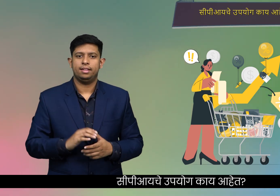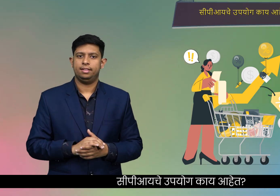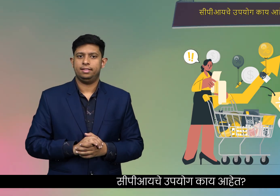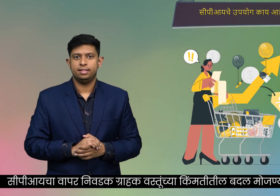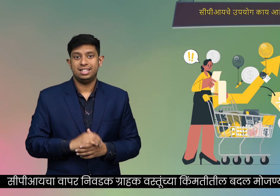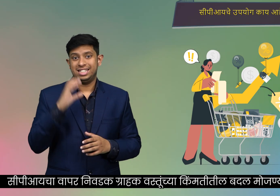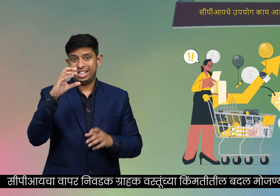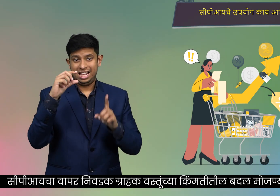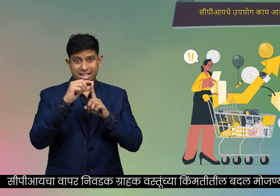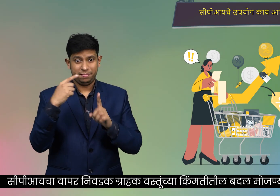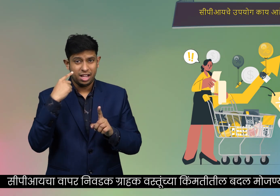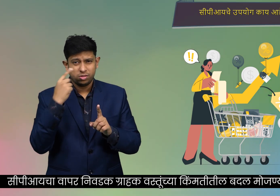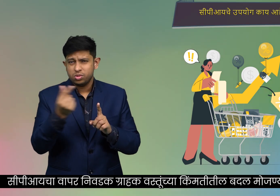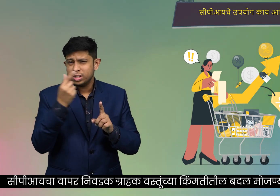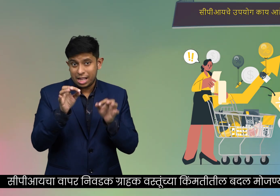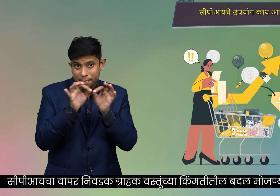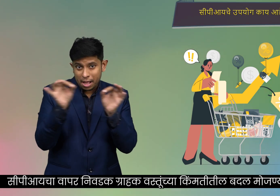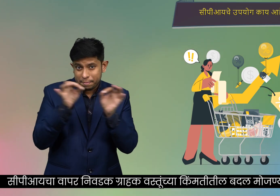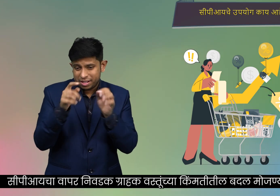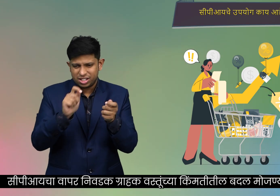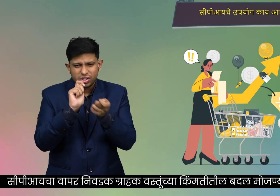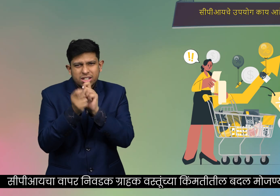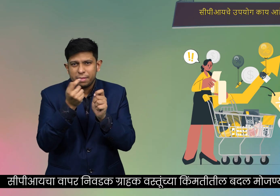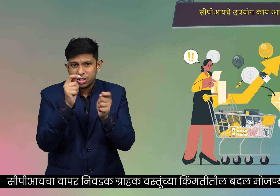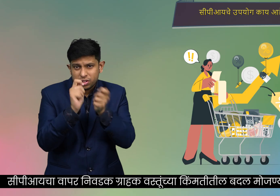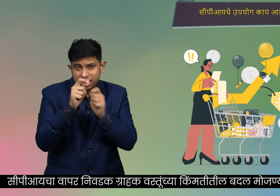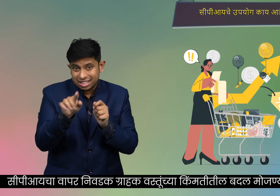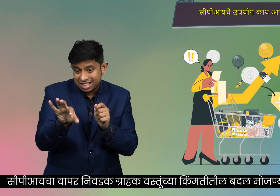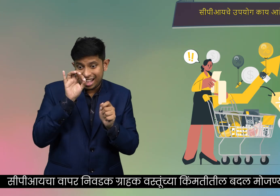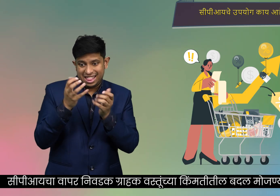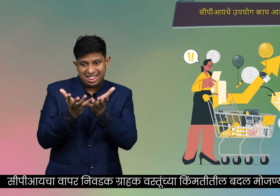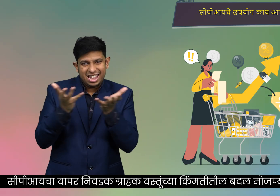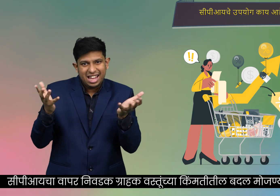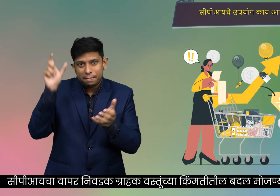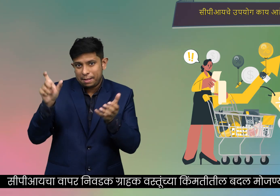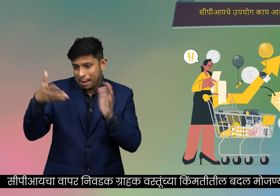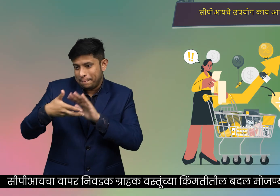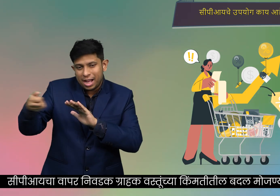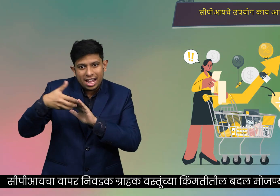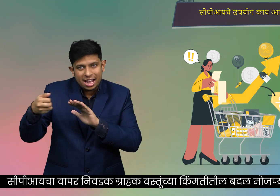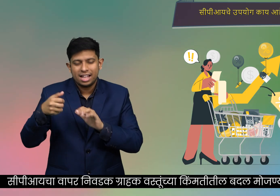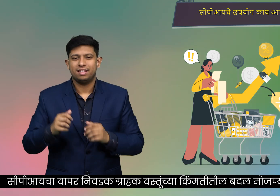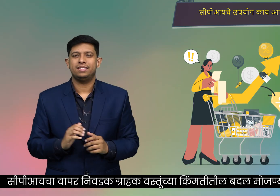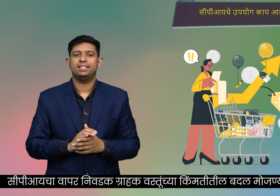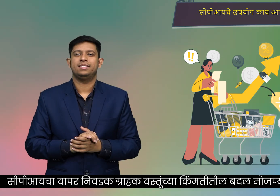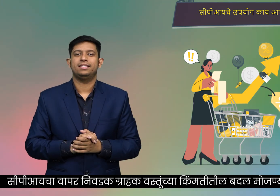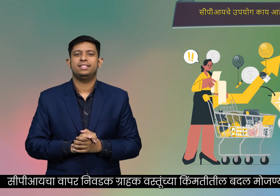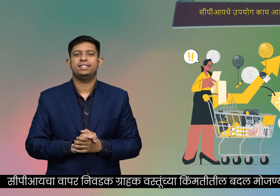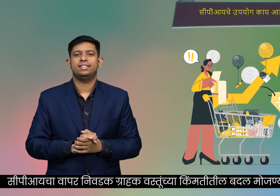आहे? CPIचा वापर निवडक ग्राहक वस्तूंच्या किंमतीतील बदल मोजण्यासाठी केला जातो.